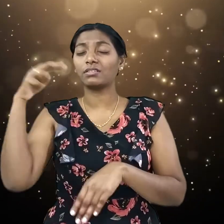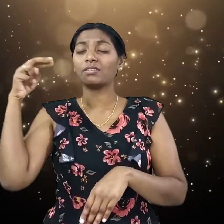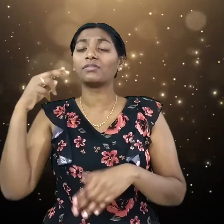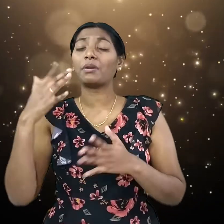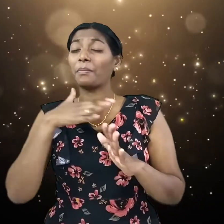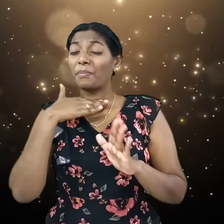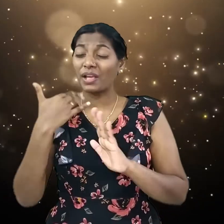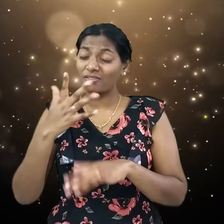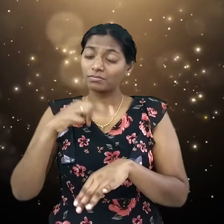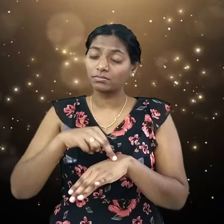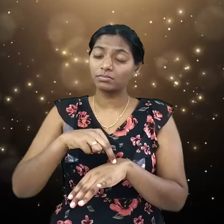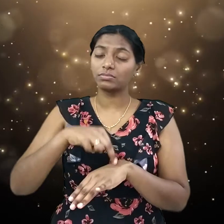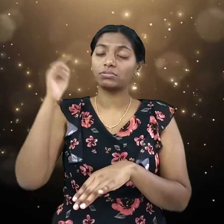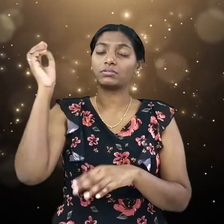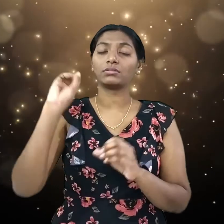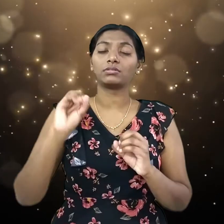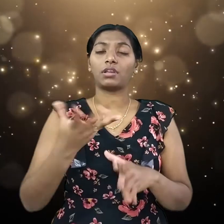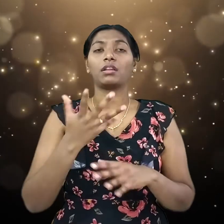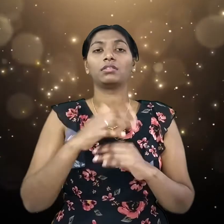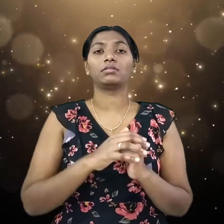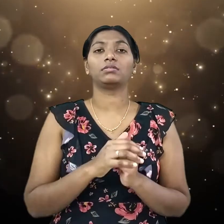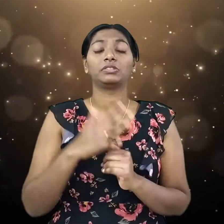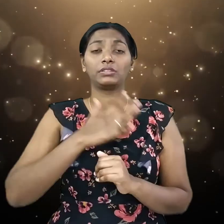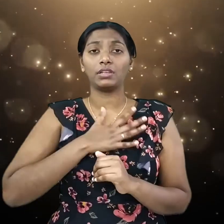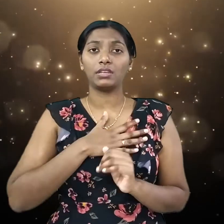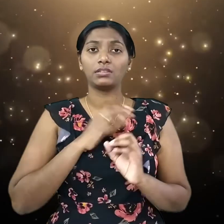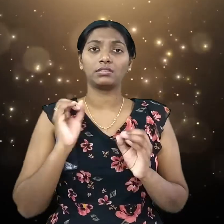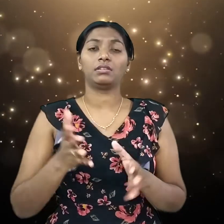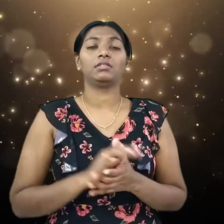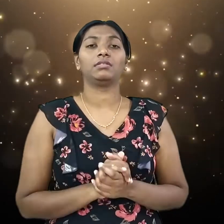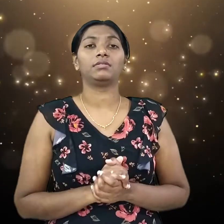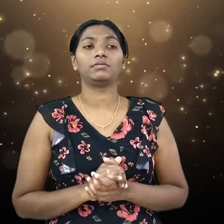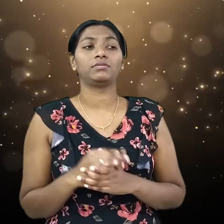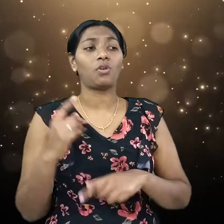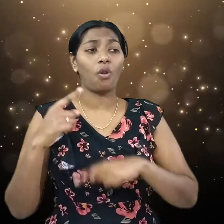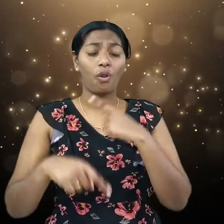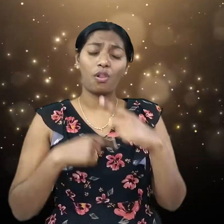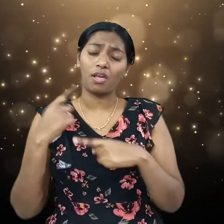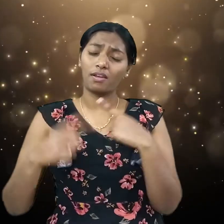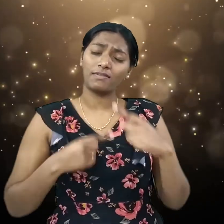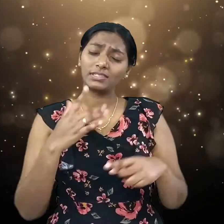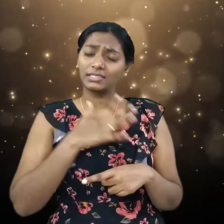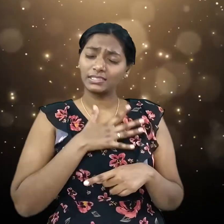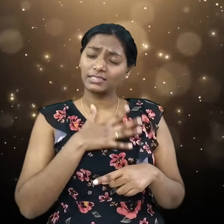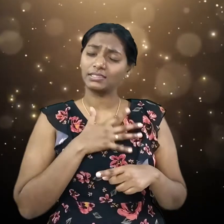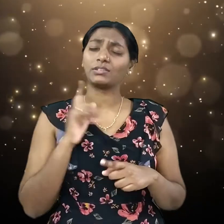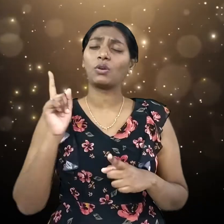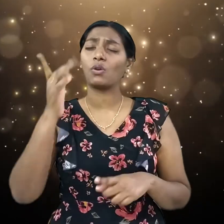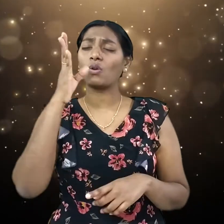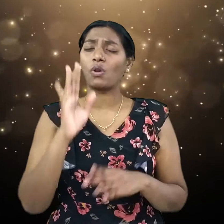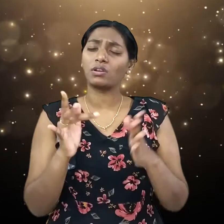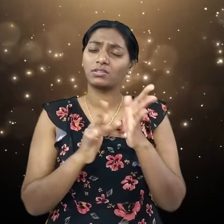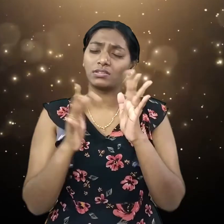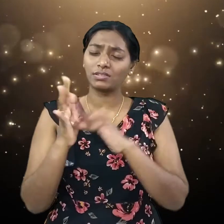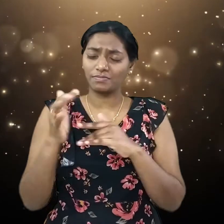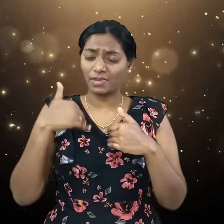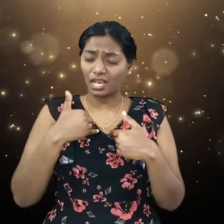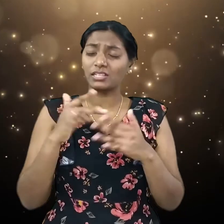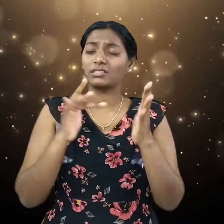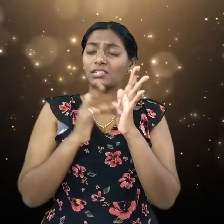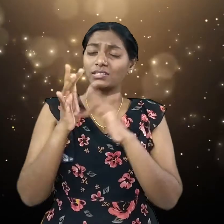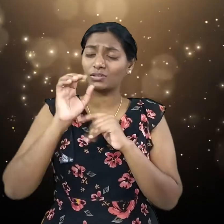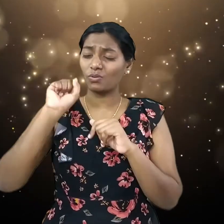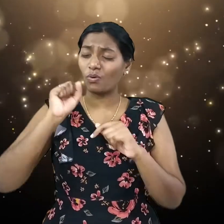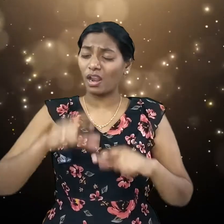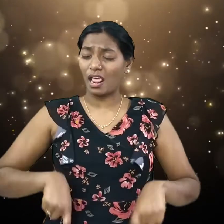दिन मरे हुए में से जिंदा किया, हमेशा के लिए जिंदा।